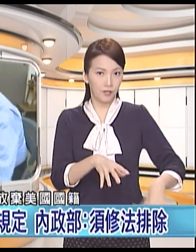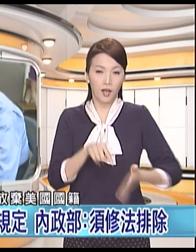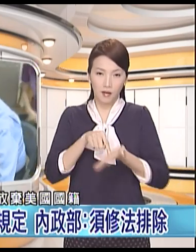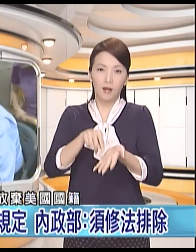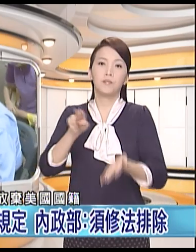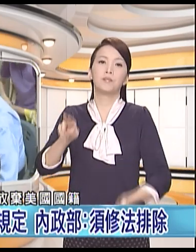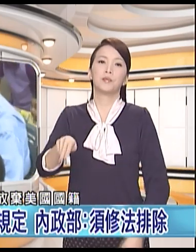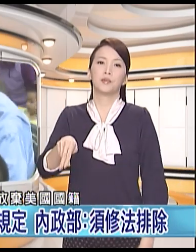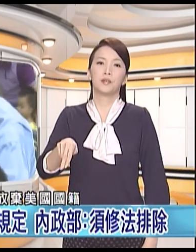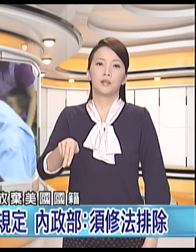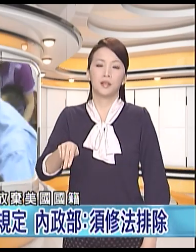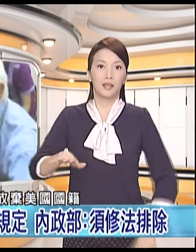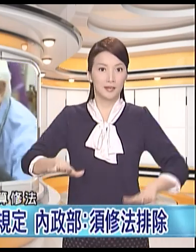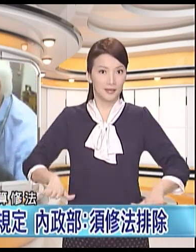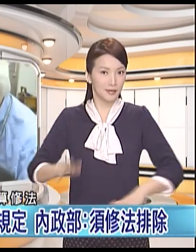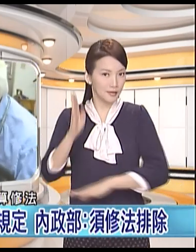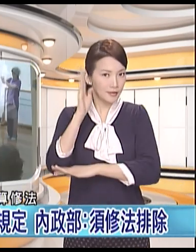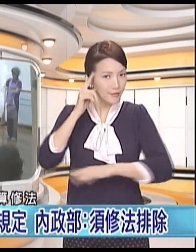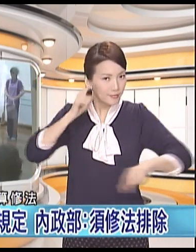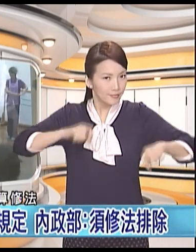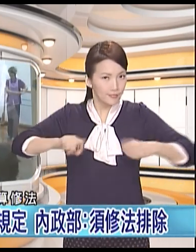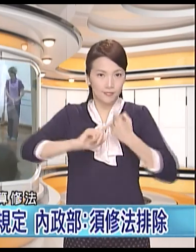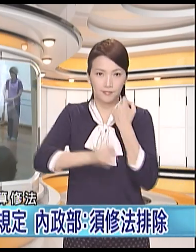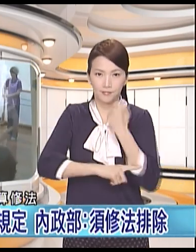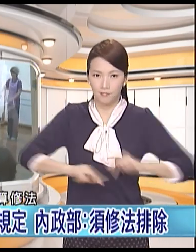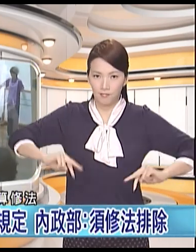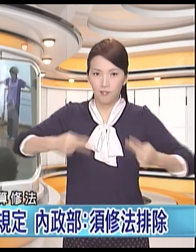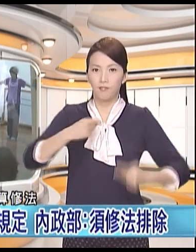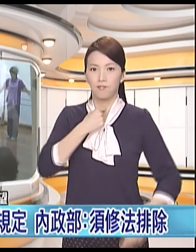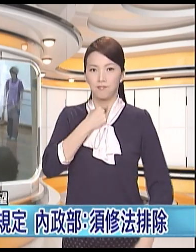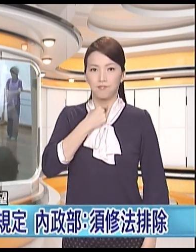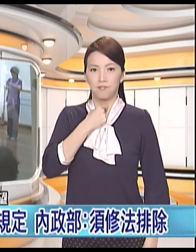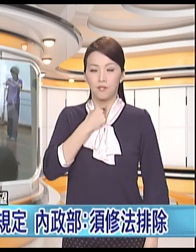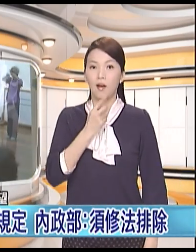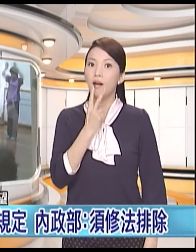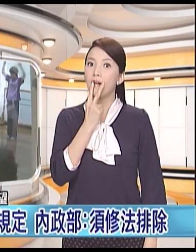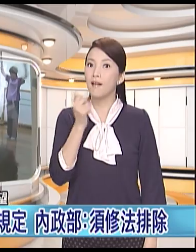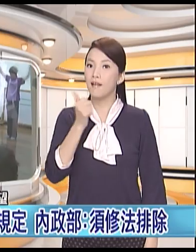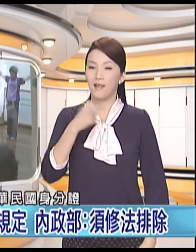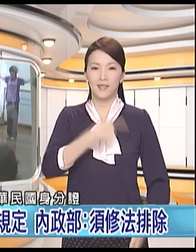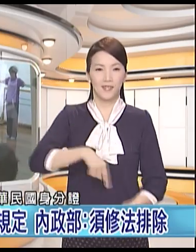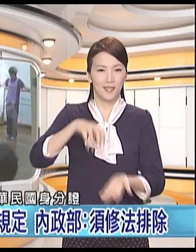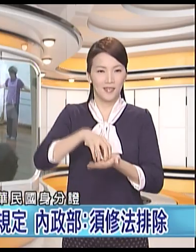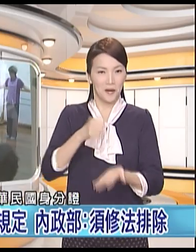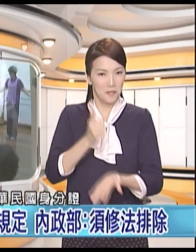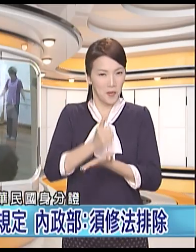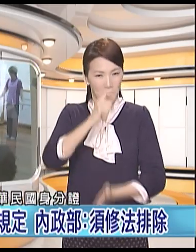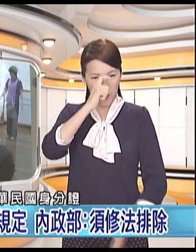籍。现在政府打算修法，甘神父有希望可以拿到中华民国身份证。